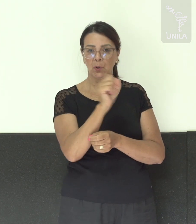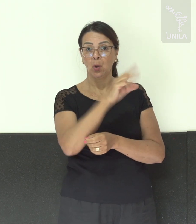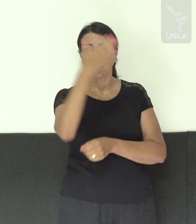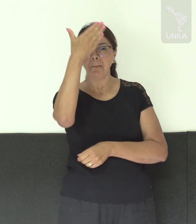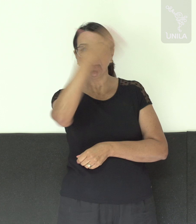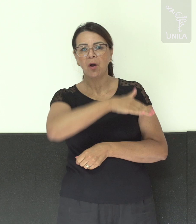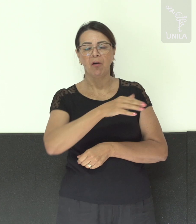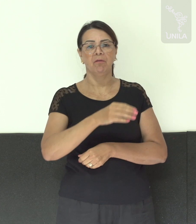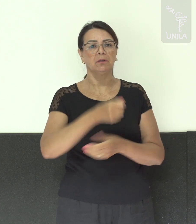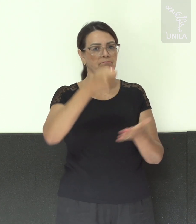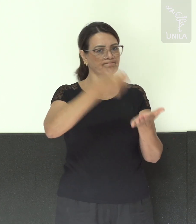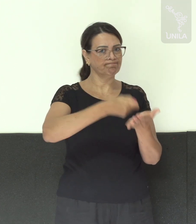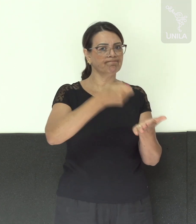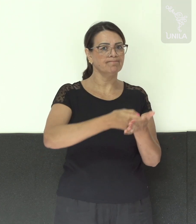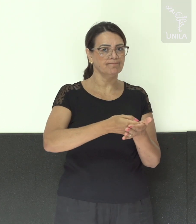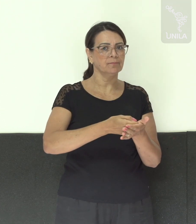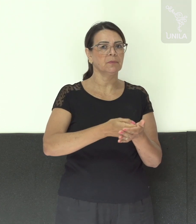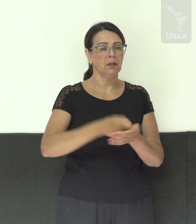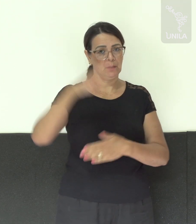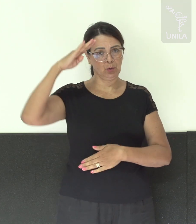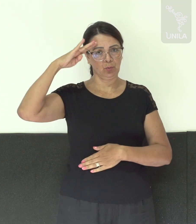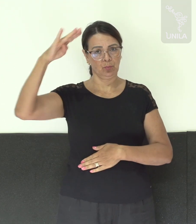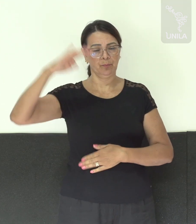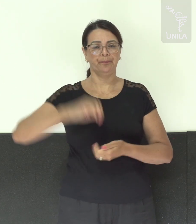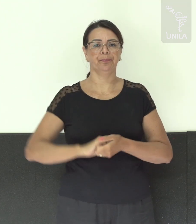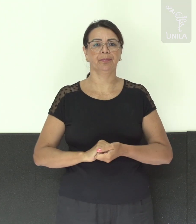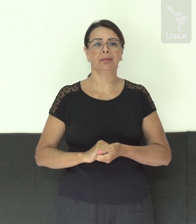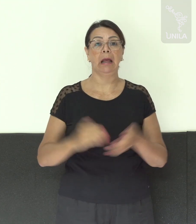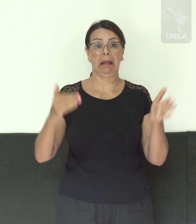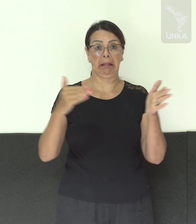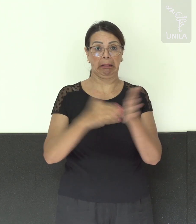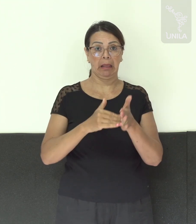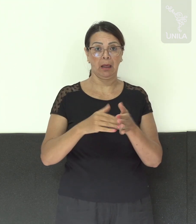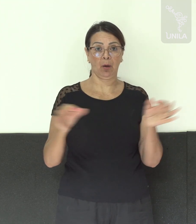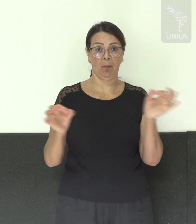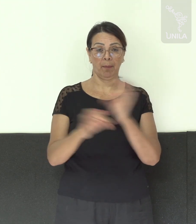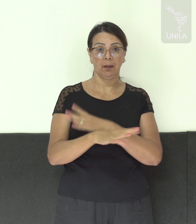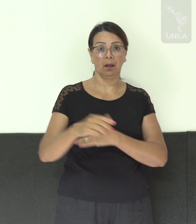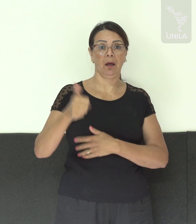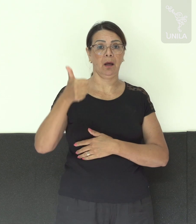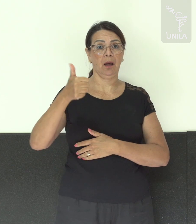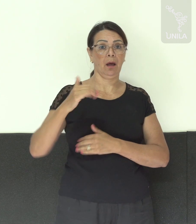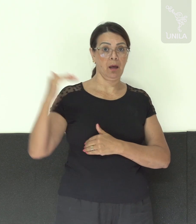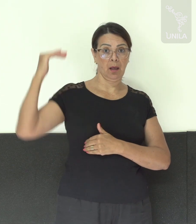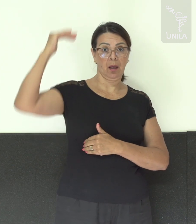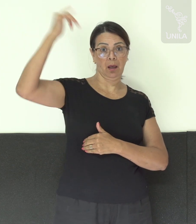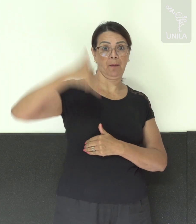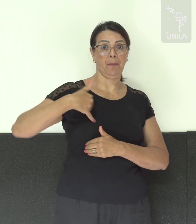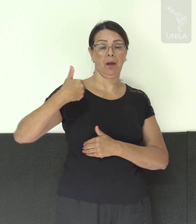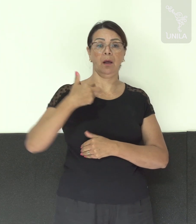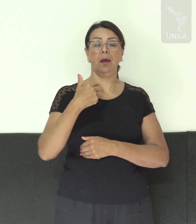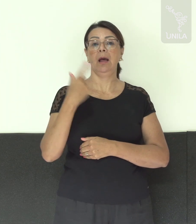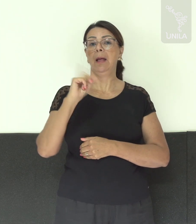do cumprimento das obrigações militares até completarem a maioridade estão dispensados